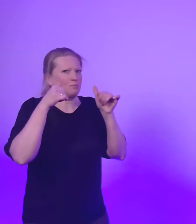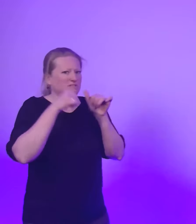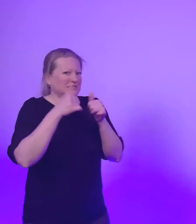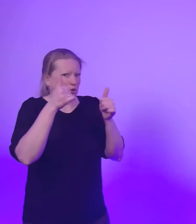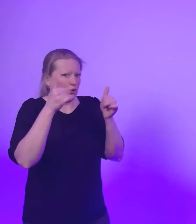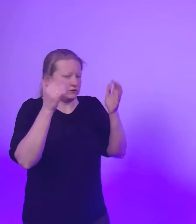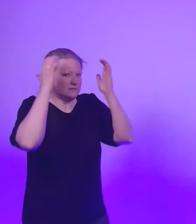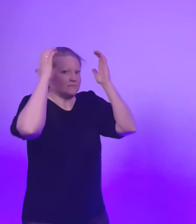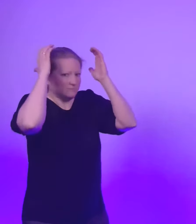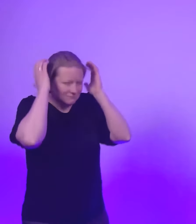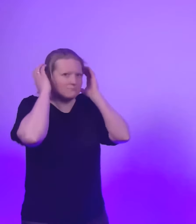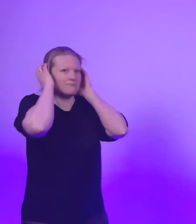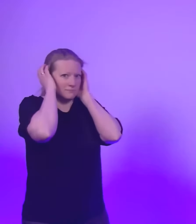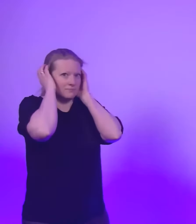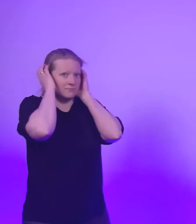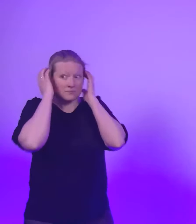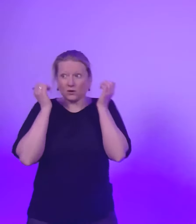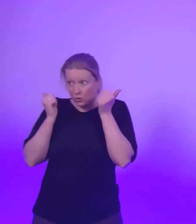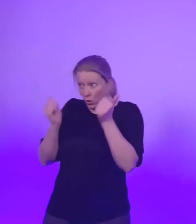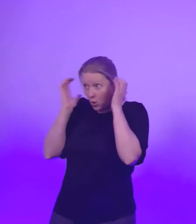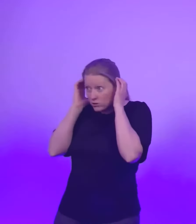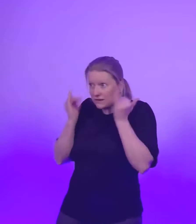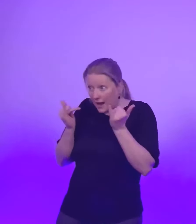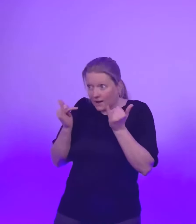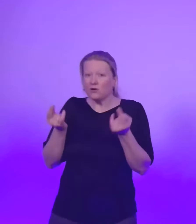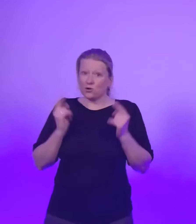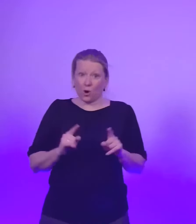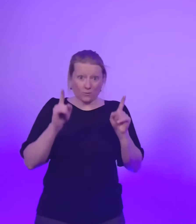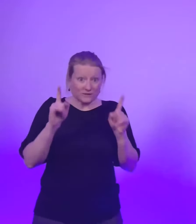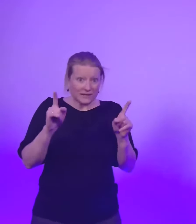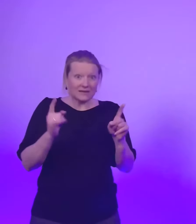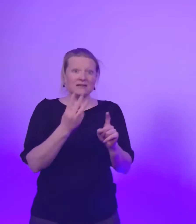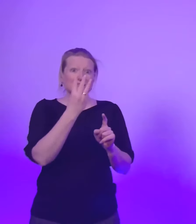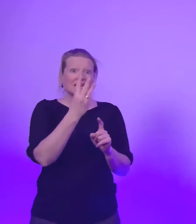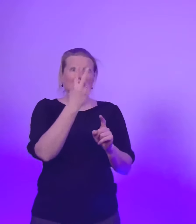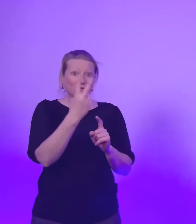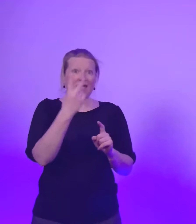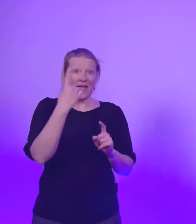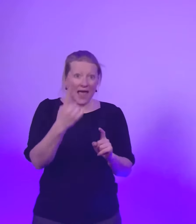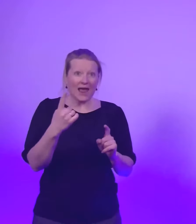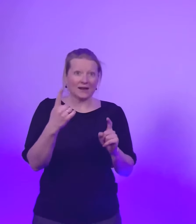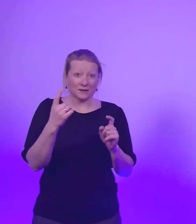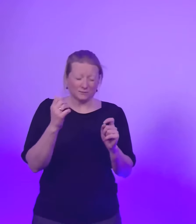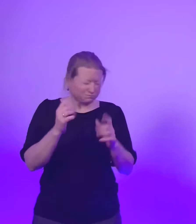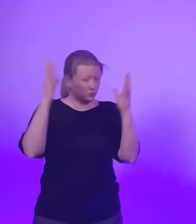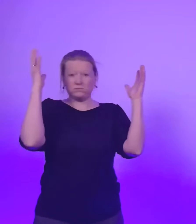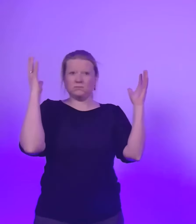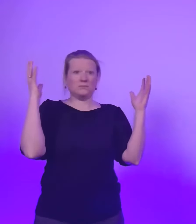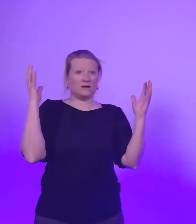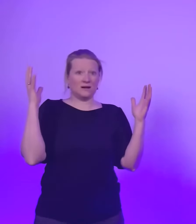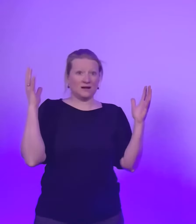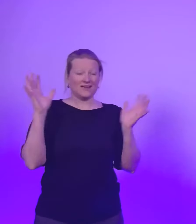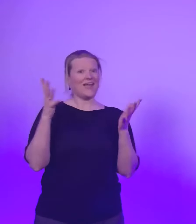goed. Ja, zit hij goed? Komt ie. 3, 2, 1.